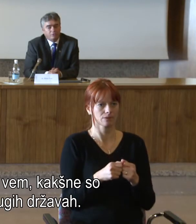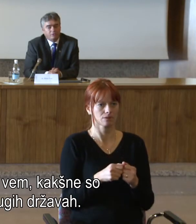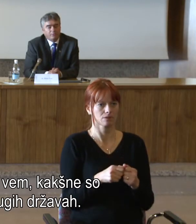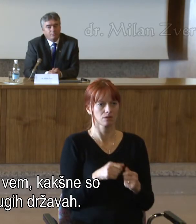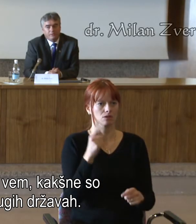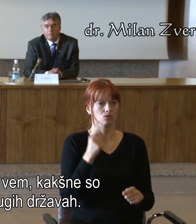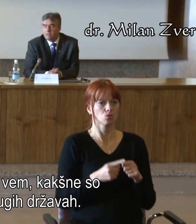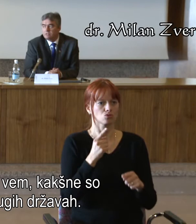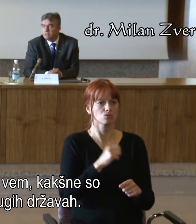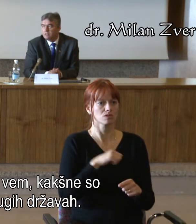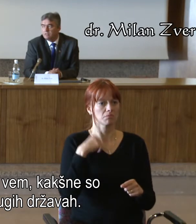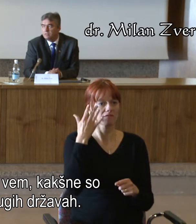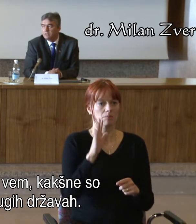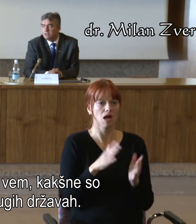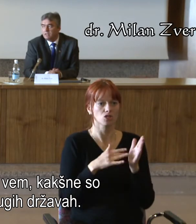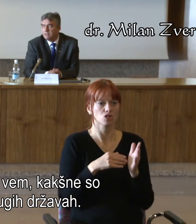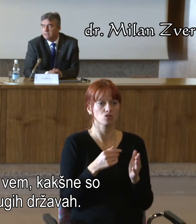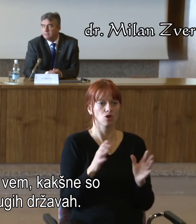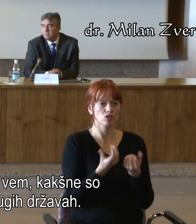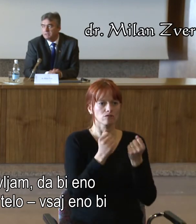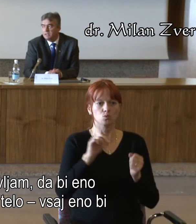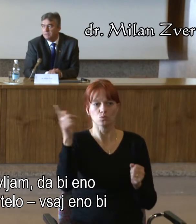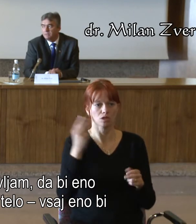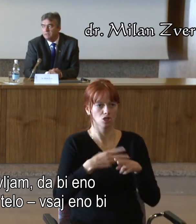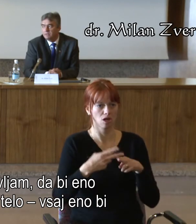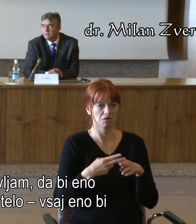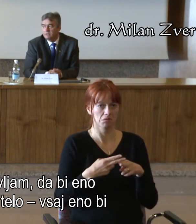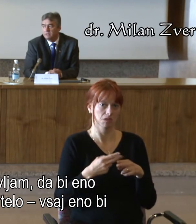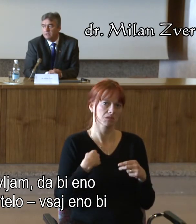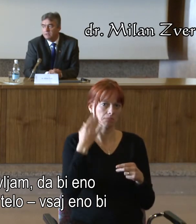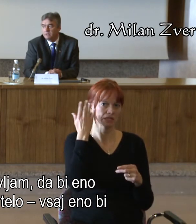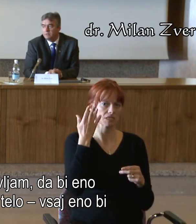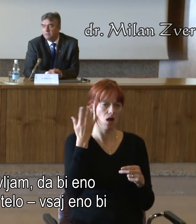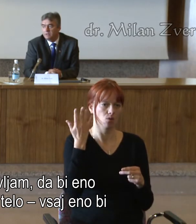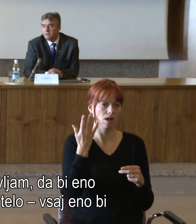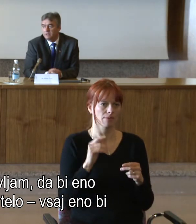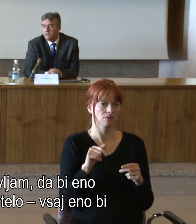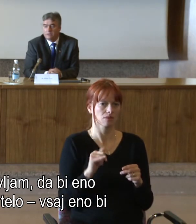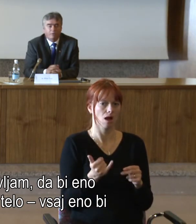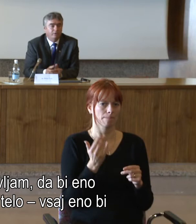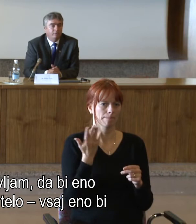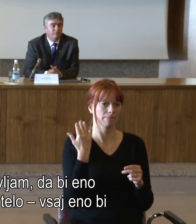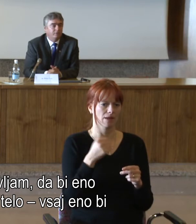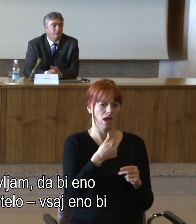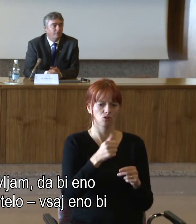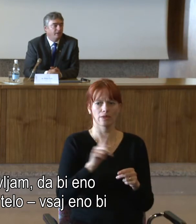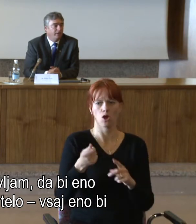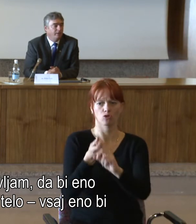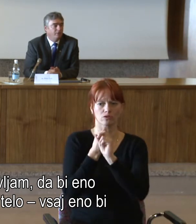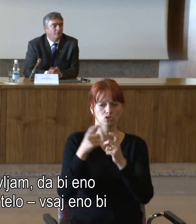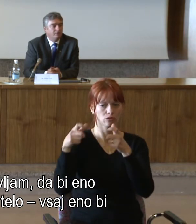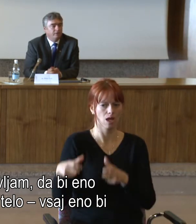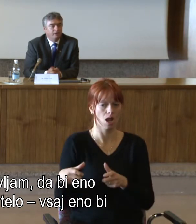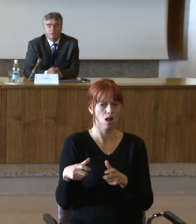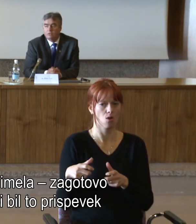Točno sam ne vem, kakšne so rešitve v drugih državah, si pa predstavljam, da bi eno tako neodvisno telo, vsaj